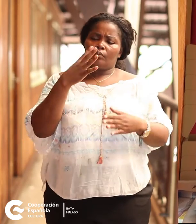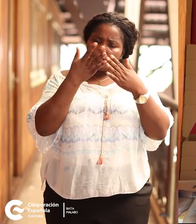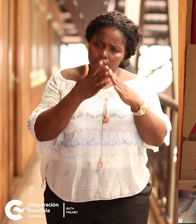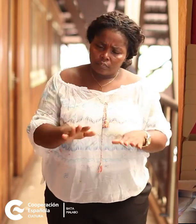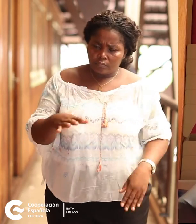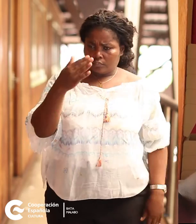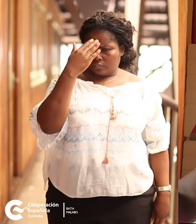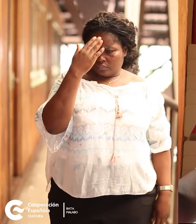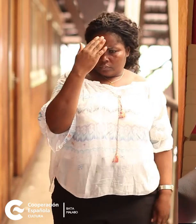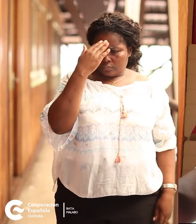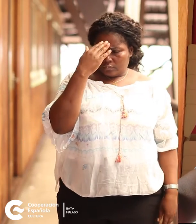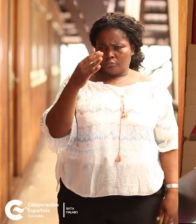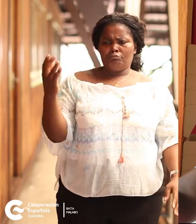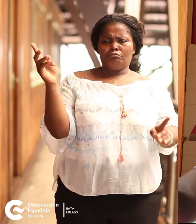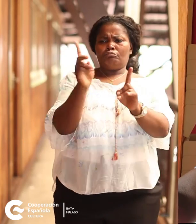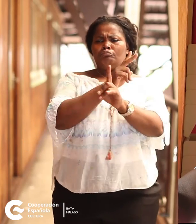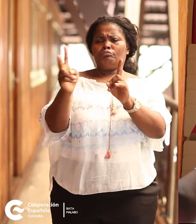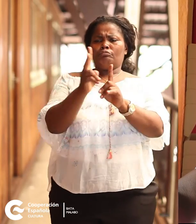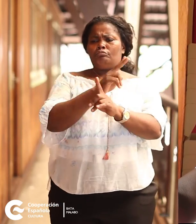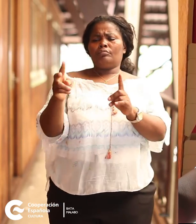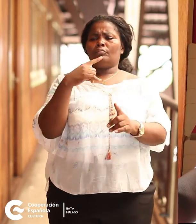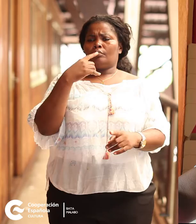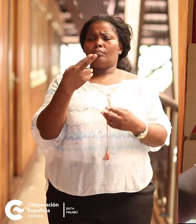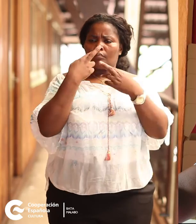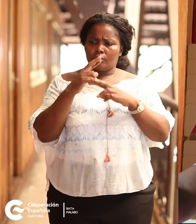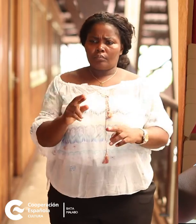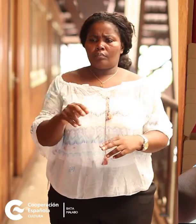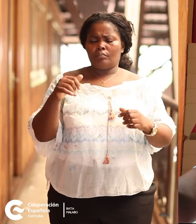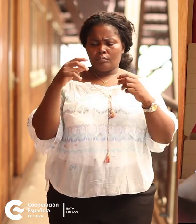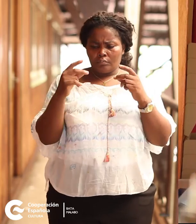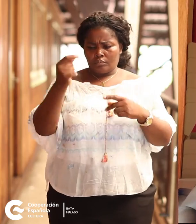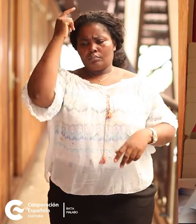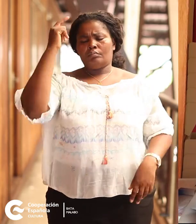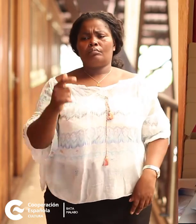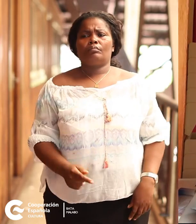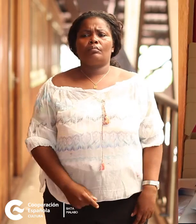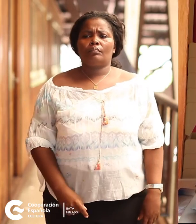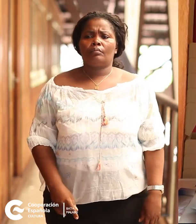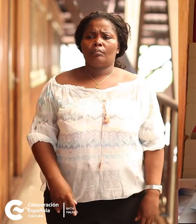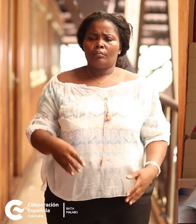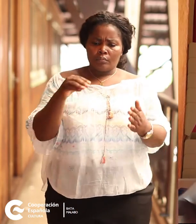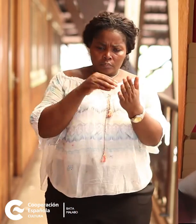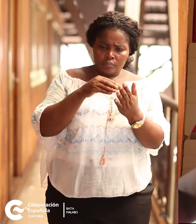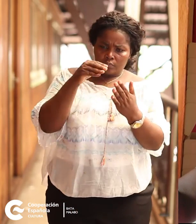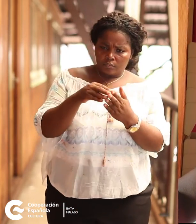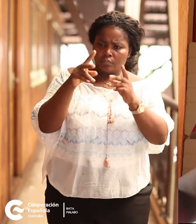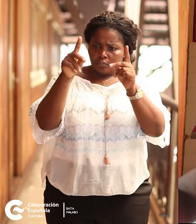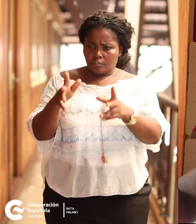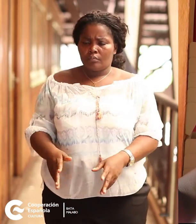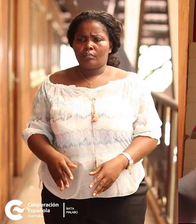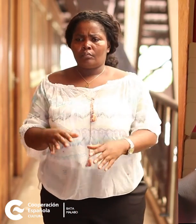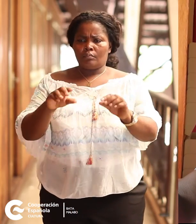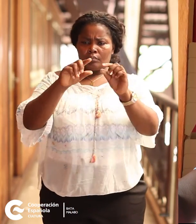paz. Sabía que la violencia nunca es una respuesta eficaz. Miles de